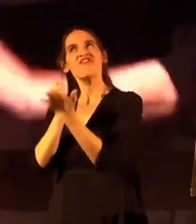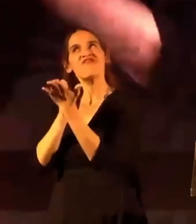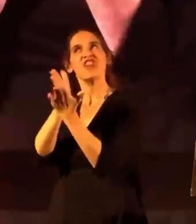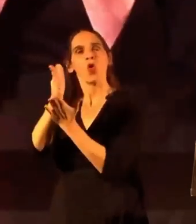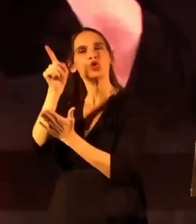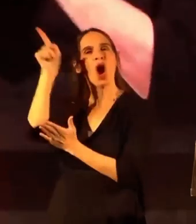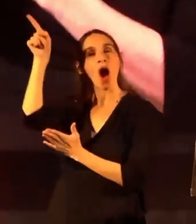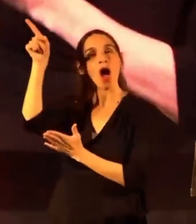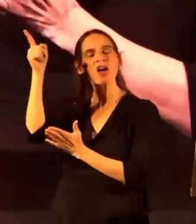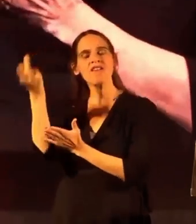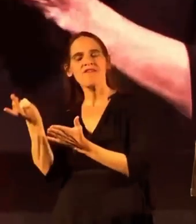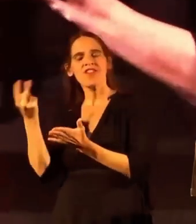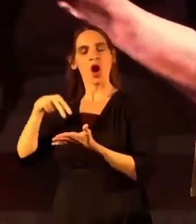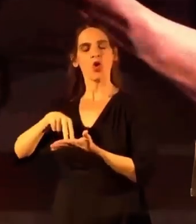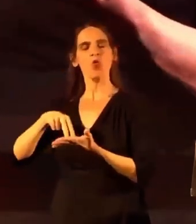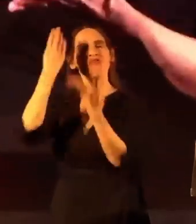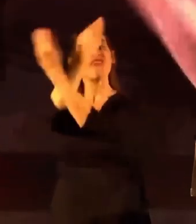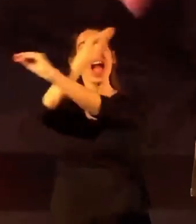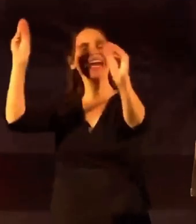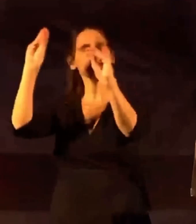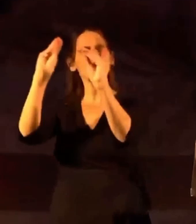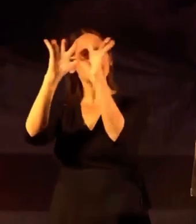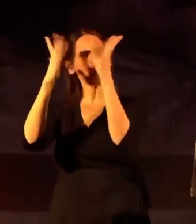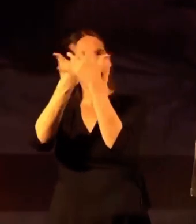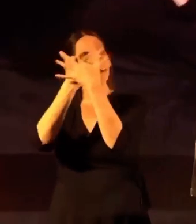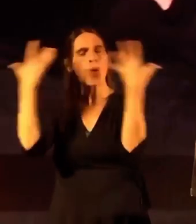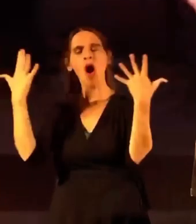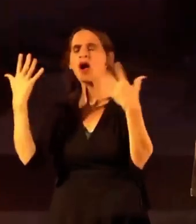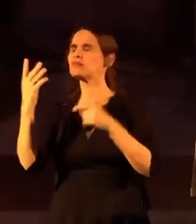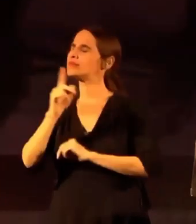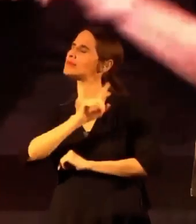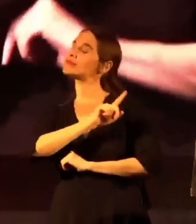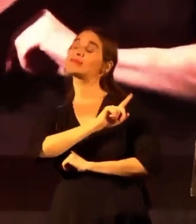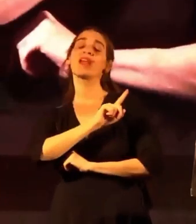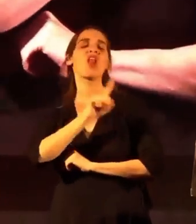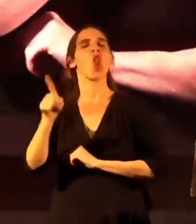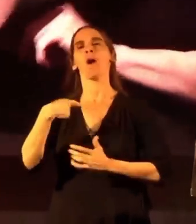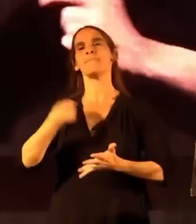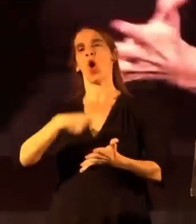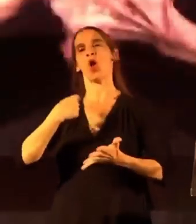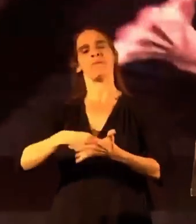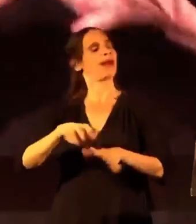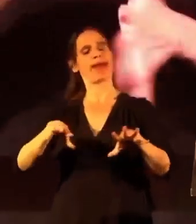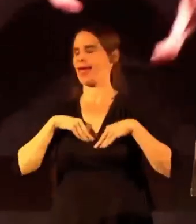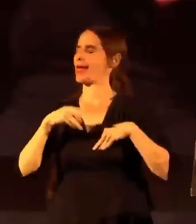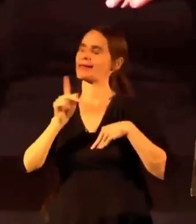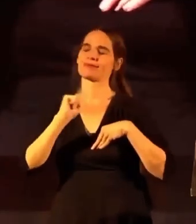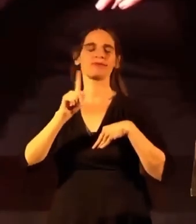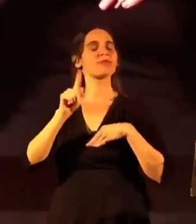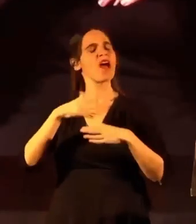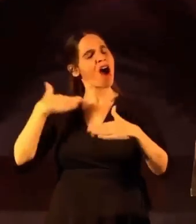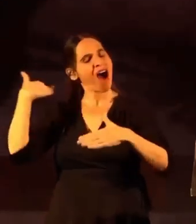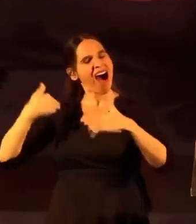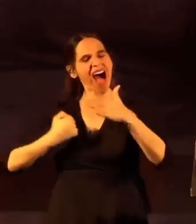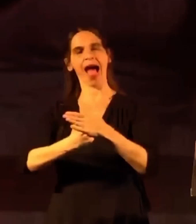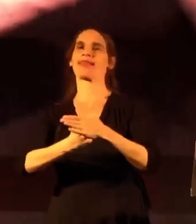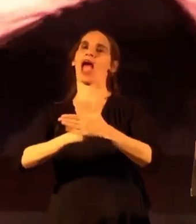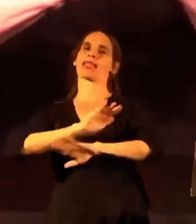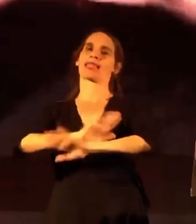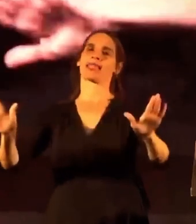ויושרה ויקומו ויכריזו בצורה ברורה, לא בכל מחיר, עד